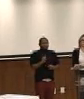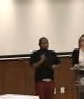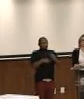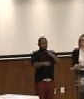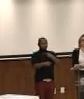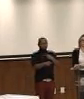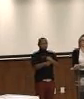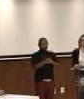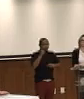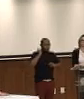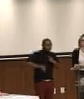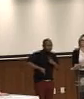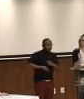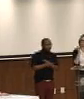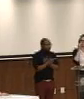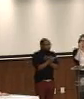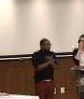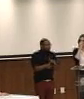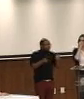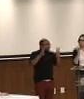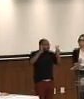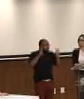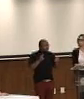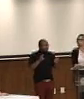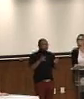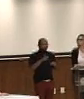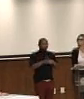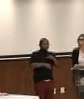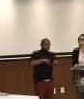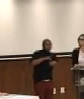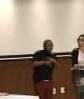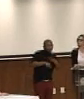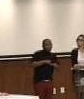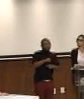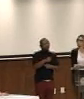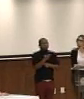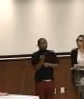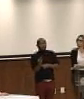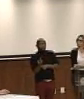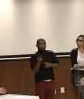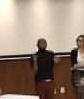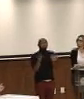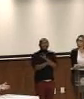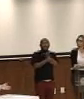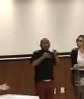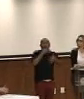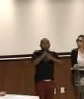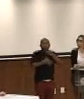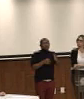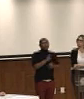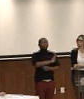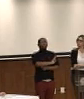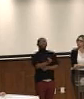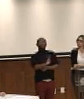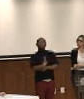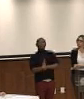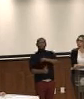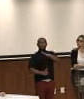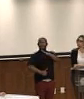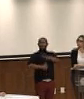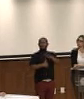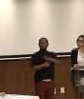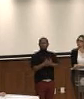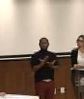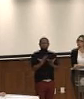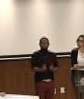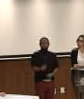nenhuma proibição em relação à escolha ou referendo do nome de um determinado candidato na